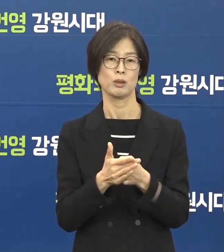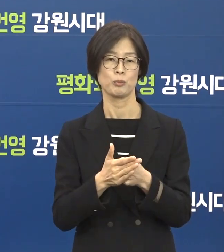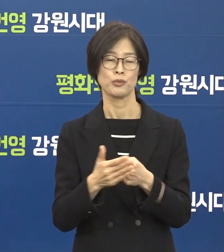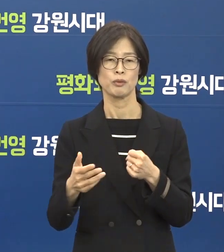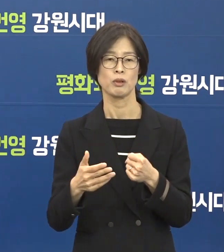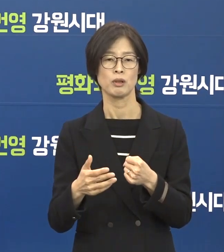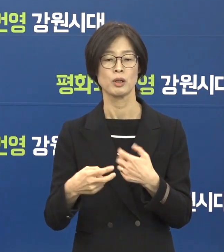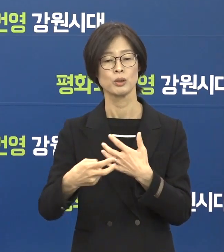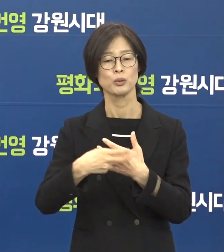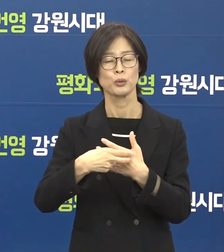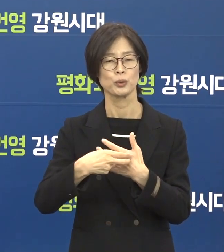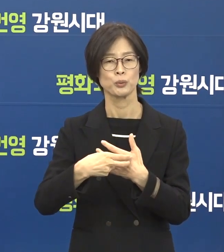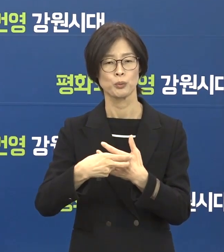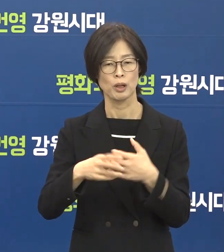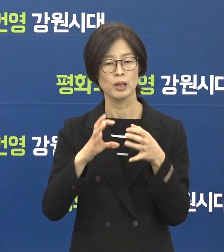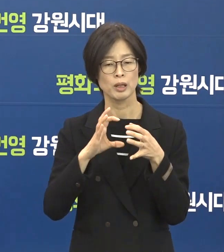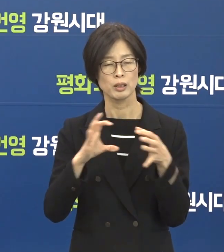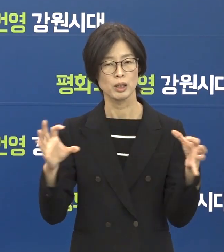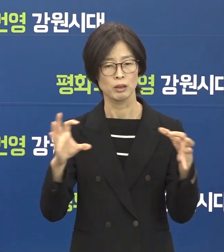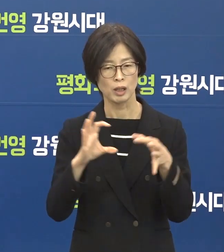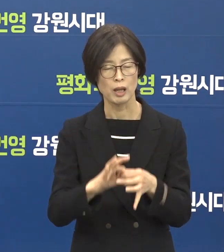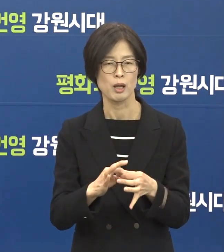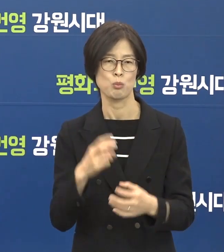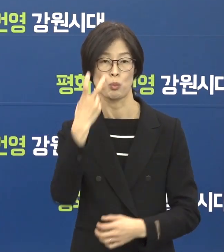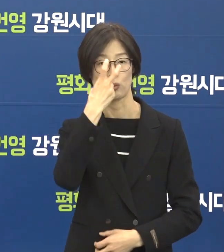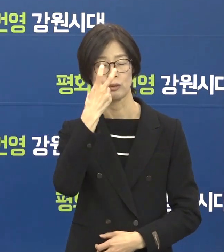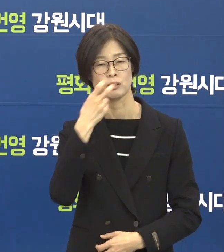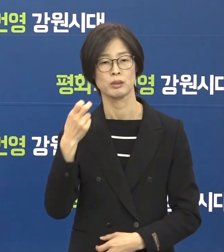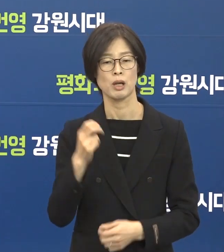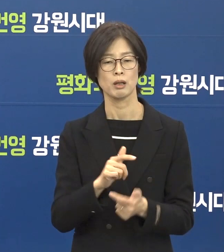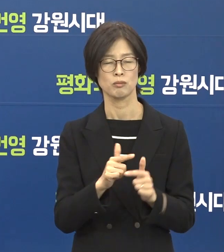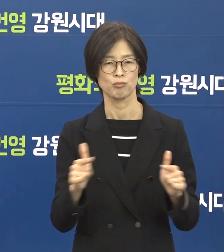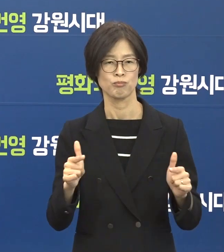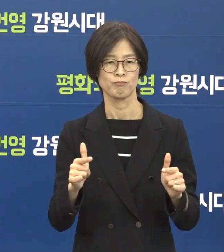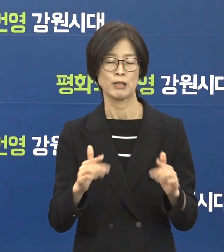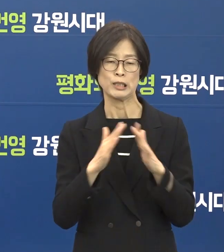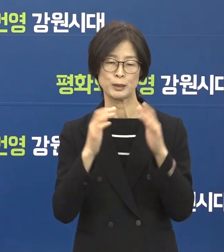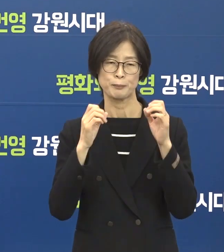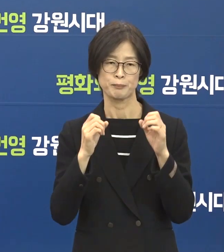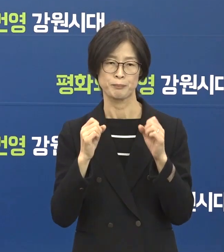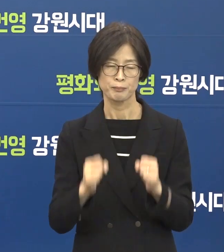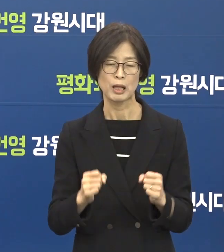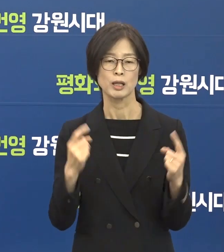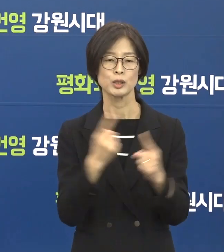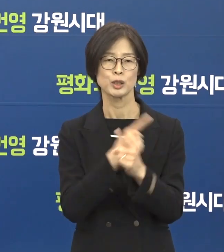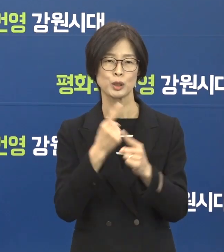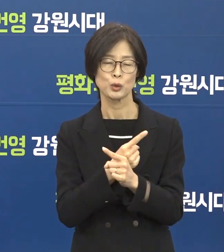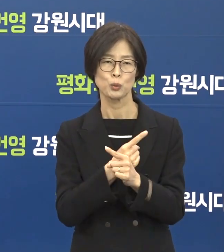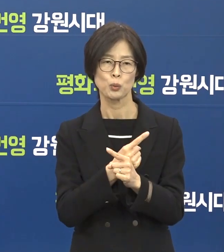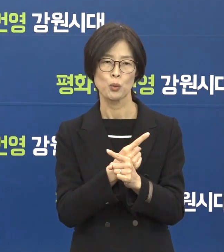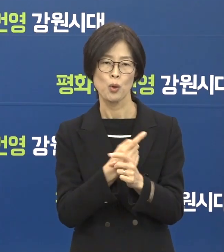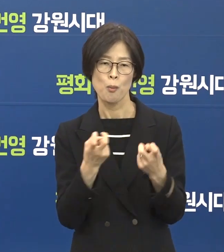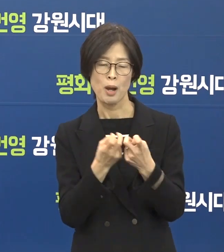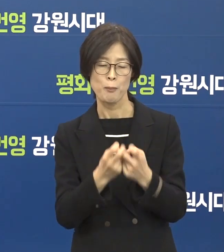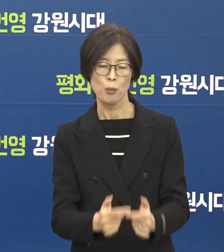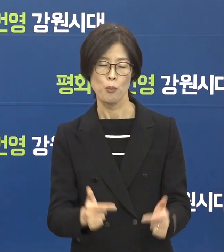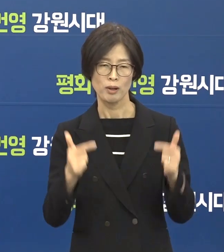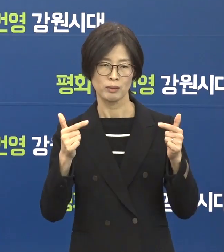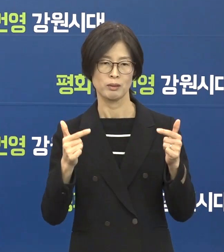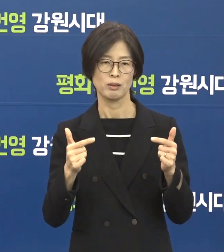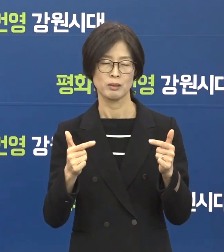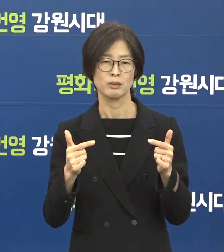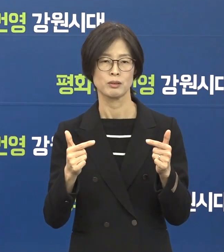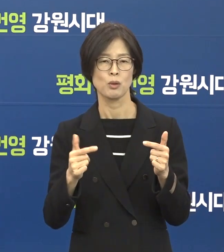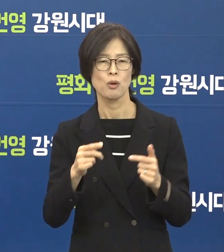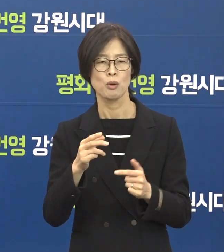의료기관 연계하여 모니터링을 실시하는 등 재택치료 시스템 및 인프라 확대를 통해